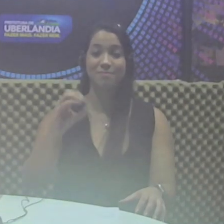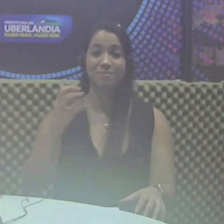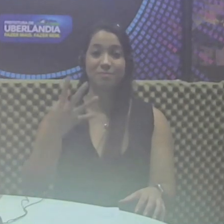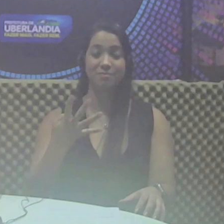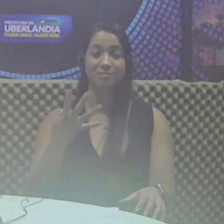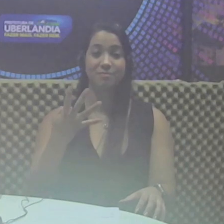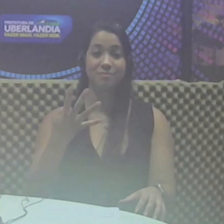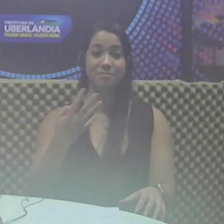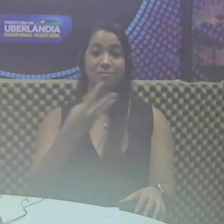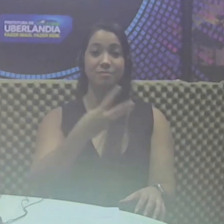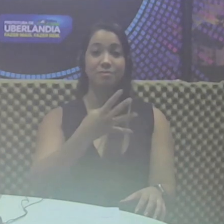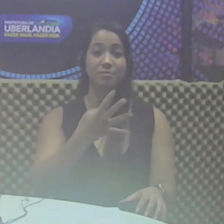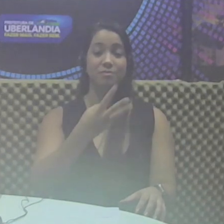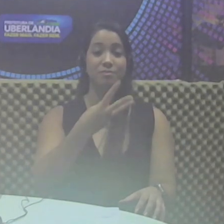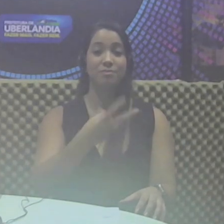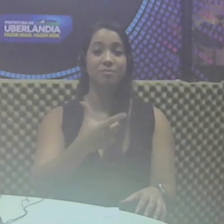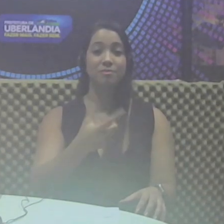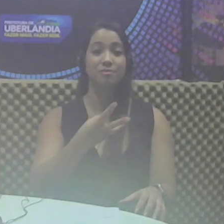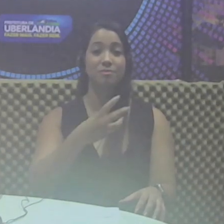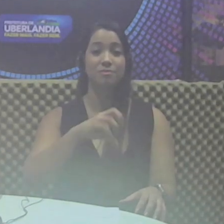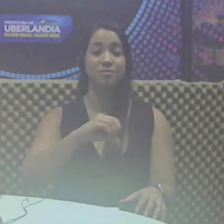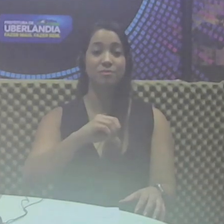34-3239-2804.